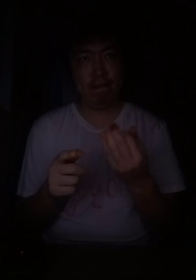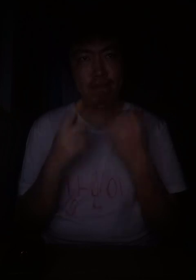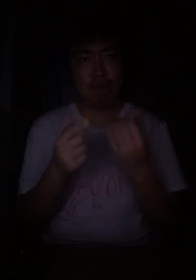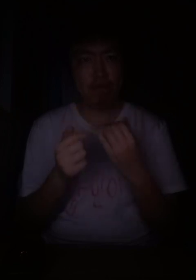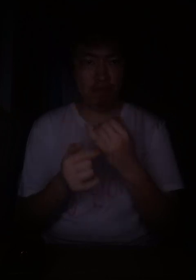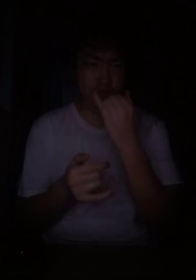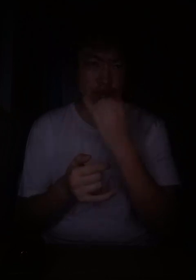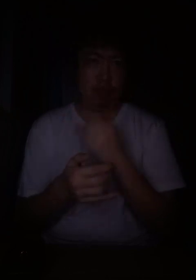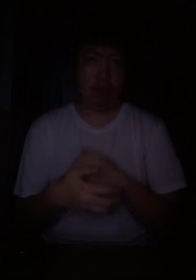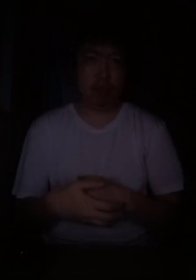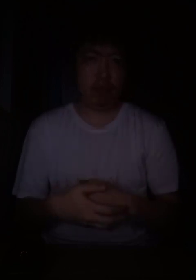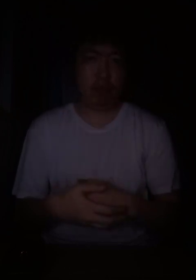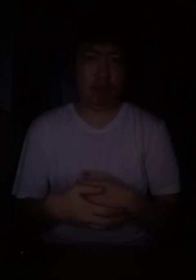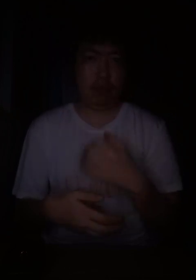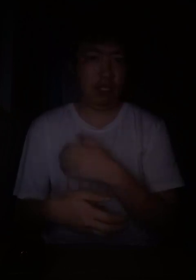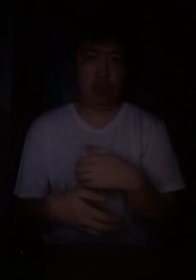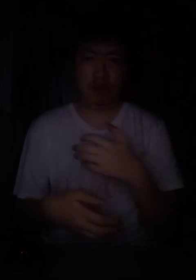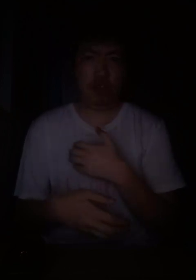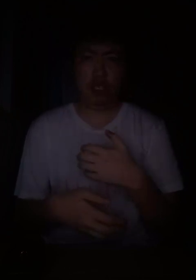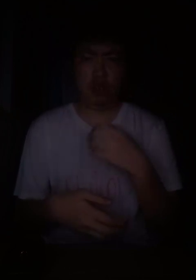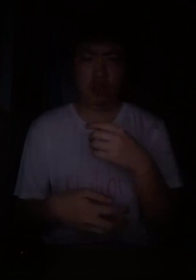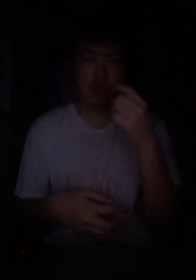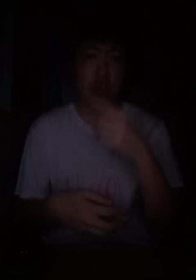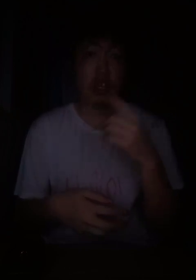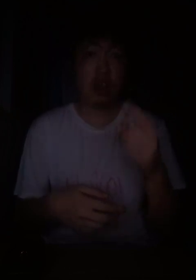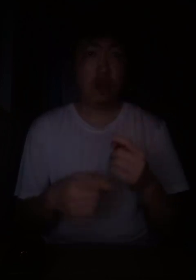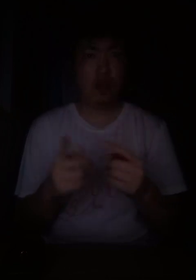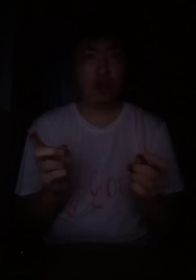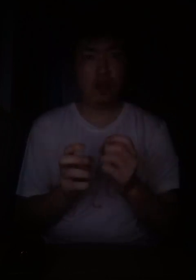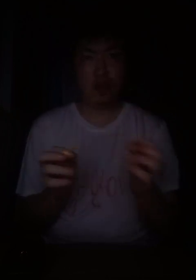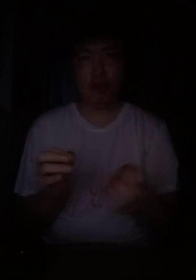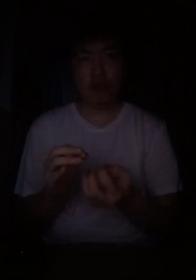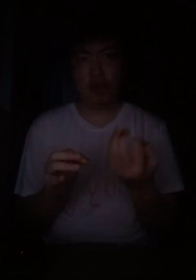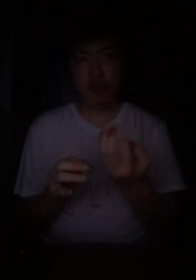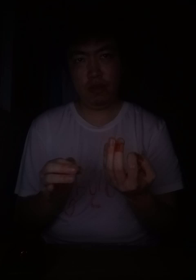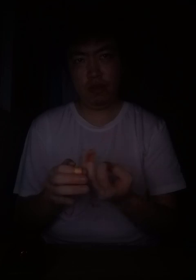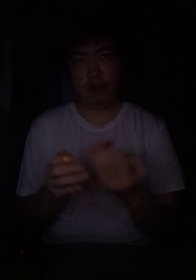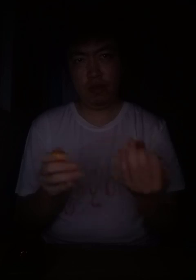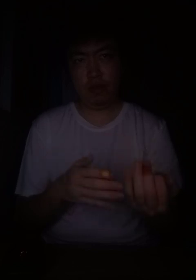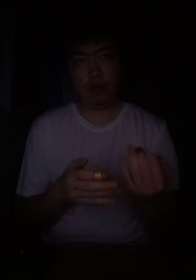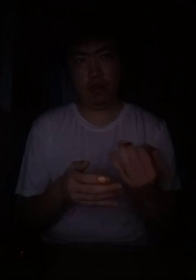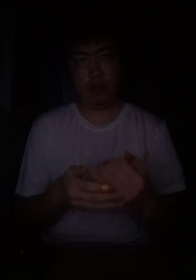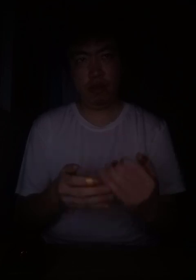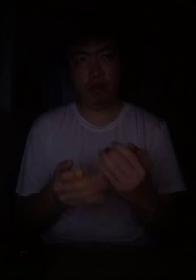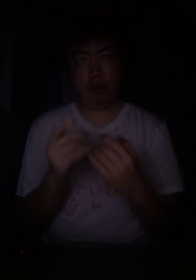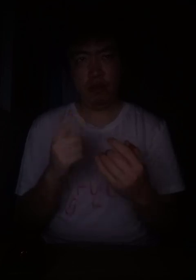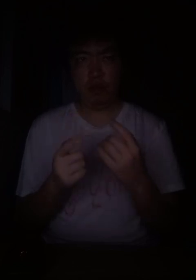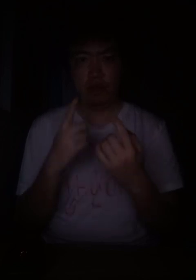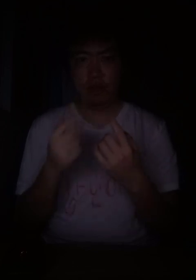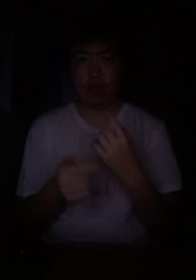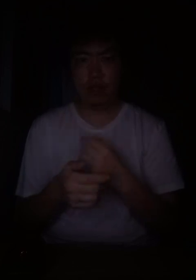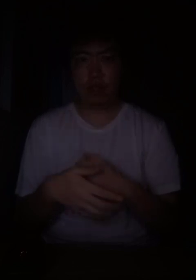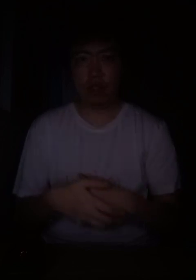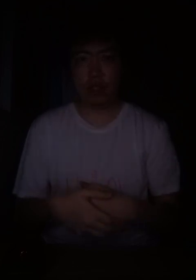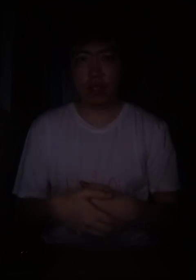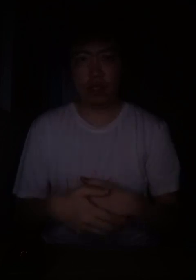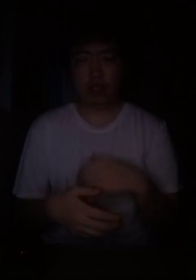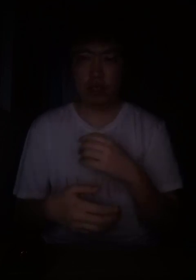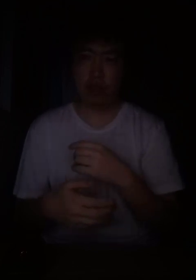수 있습니다. 근데 우리나라는 투견에 돈을 걸고 직접 참여해야만 처벌을 받을 수 있는 것 그리고 네. 또 그 투견을